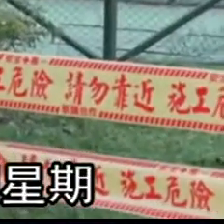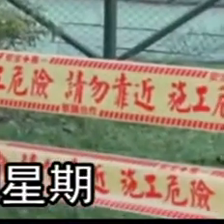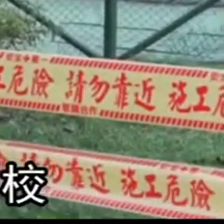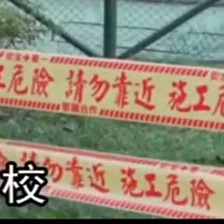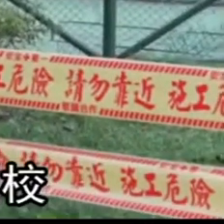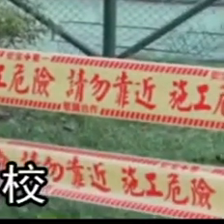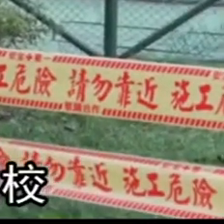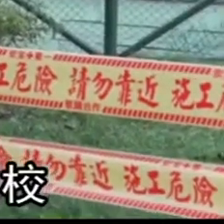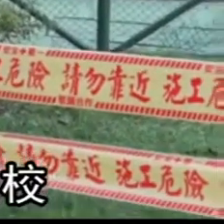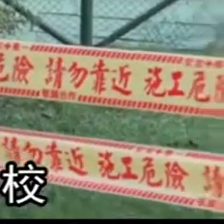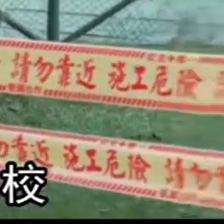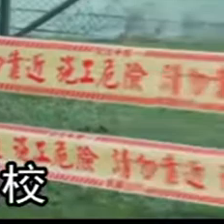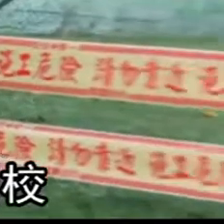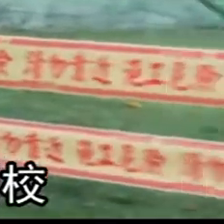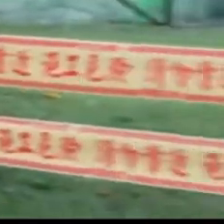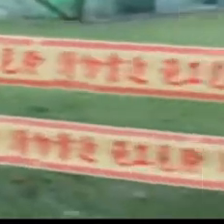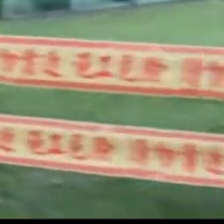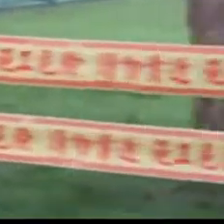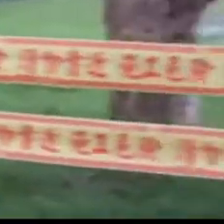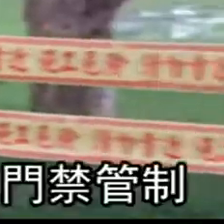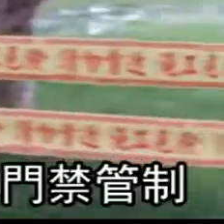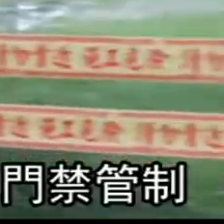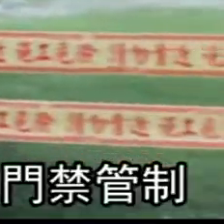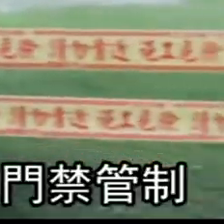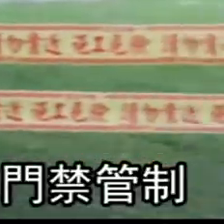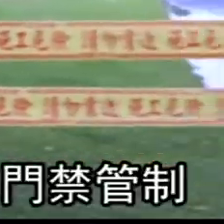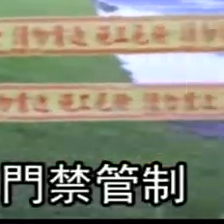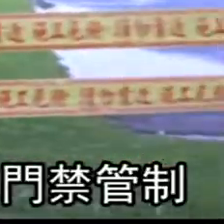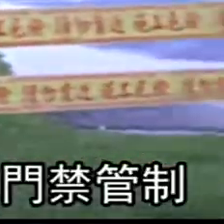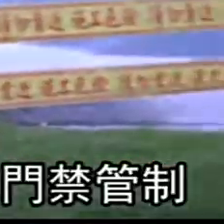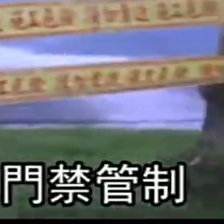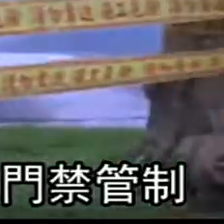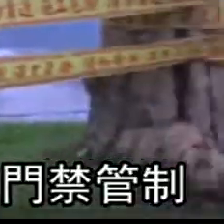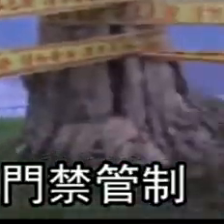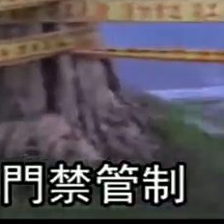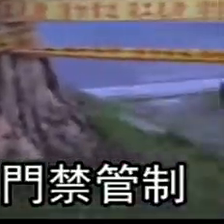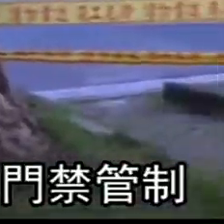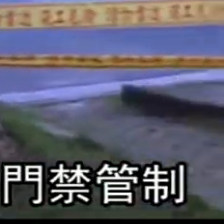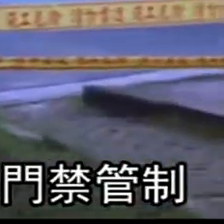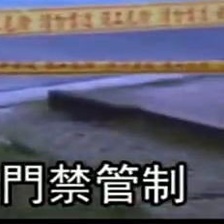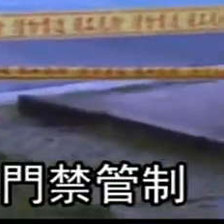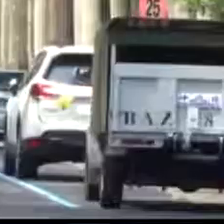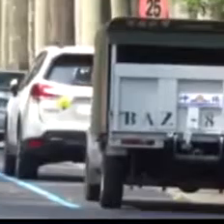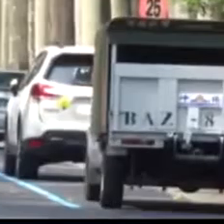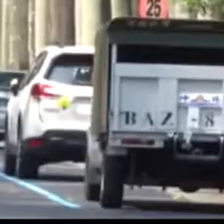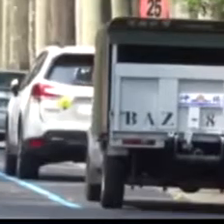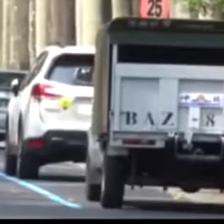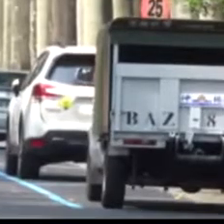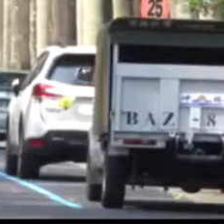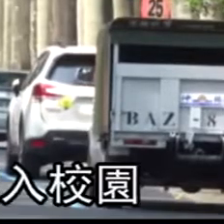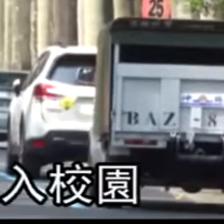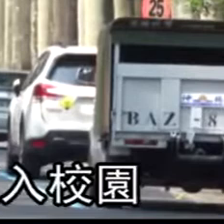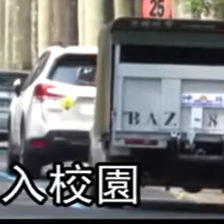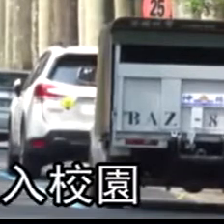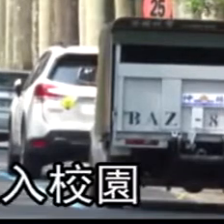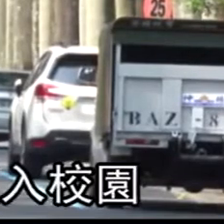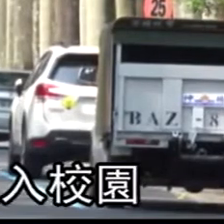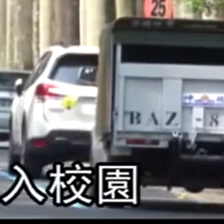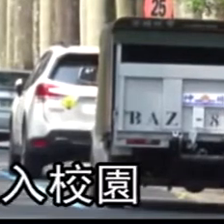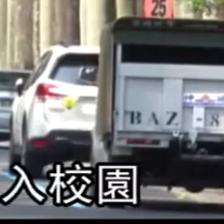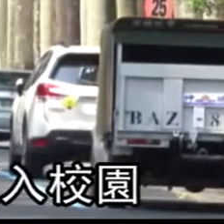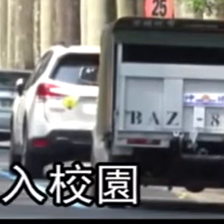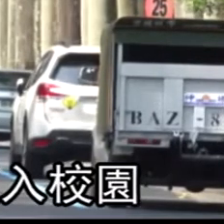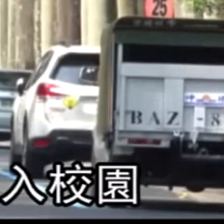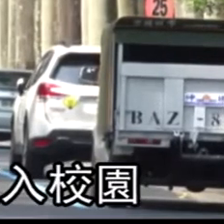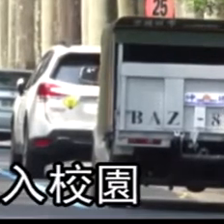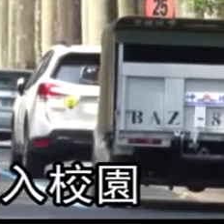两个星期的居家自主管理，不要到校。另外，台大从这个月30号起将实施门禁管制，教职员和学生得持有相关证件